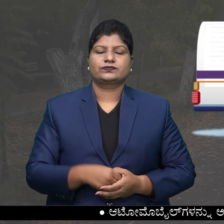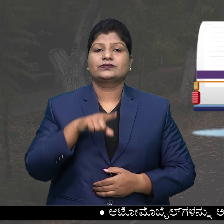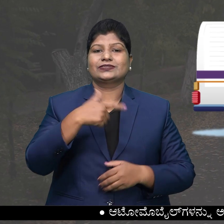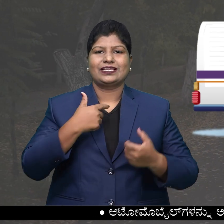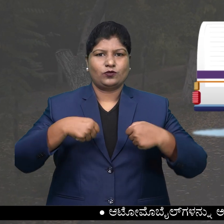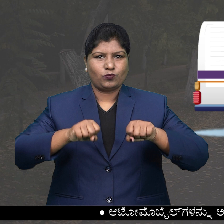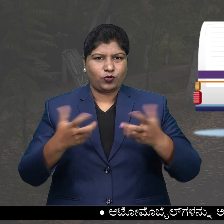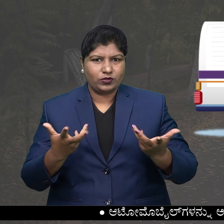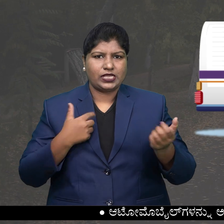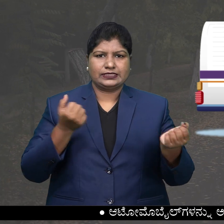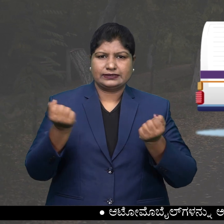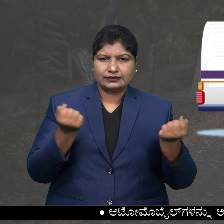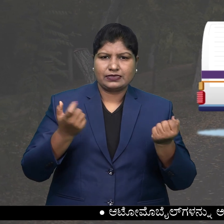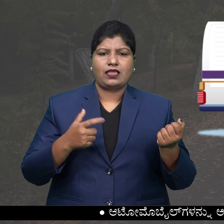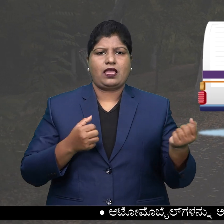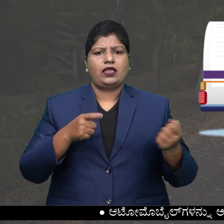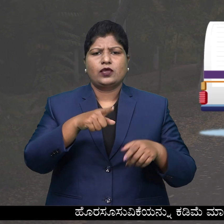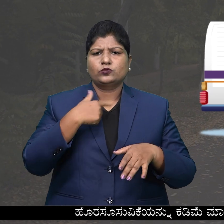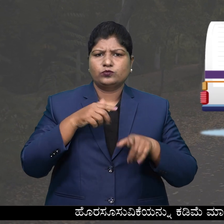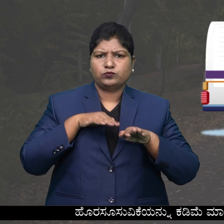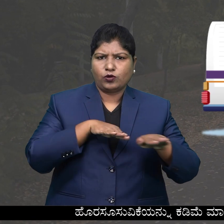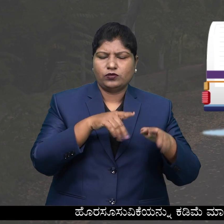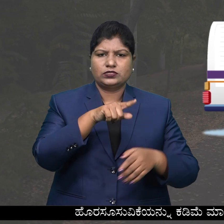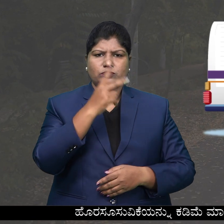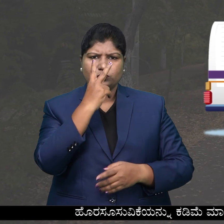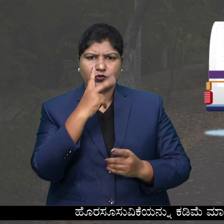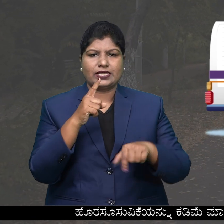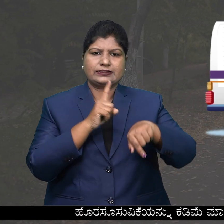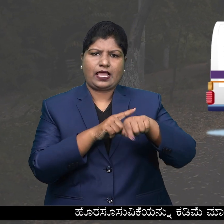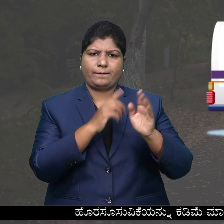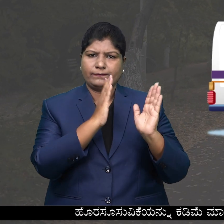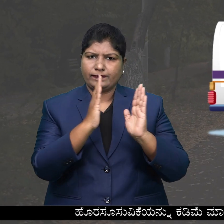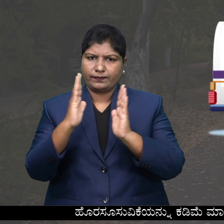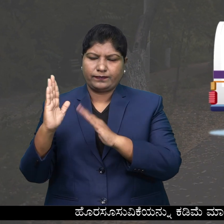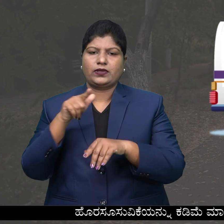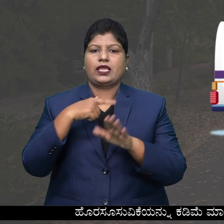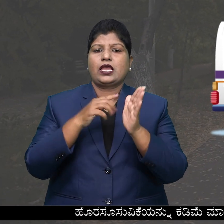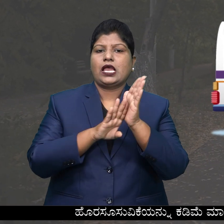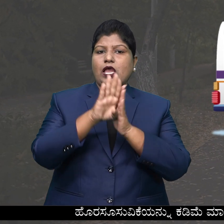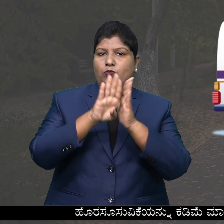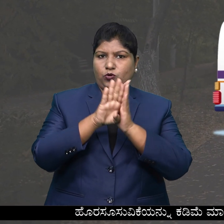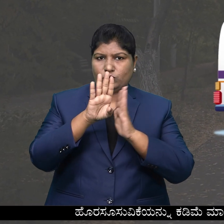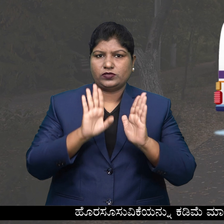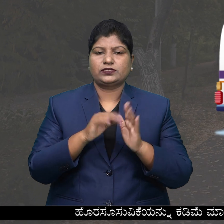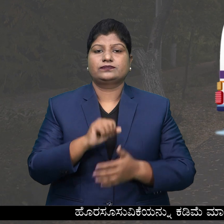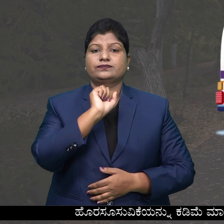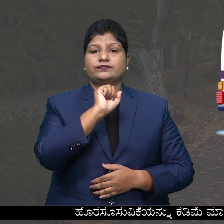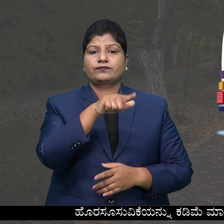ಆಟೋಮೊಬೈಲ್ಗಳನ್ನ ಅವುಗಳ ದಕ್ಷತೆಯನ್ನ ಸುಧಾರಿಸಲು ಮತ್ತು ಹೊರಸೂಸುವಿಕೆಯನ್ನ ಕಡಿಮೆ ಮಾಡಲು ನಿಯತಕಾಲಿಕವಾಗಿ ಪರಿಶೀಲಿಸಲಾಗುತ್ತೆ.